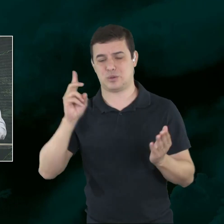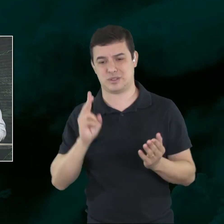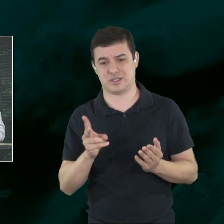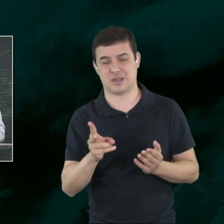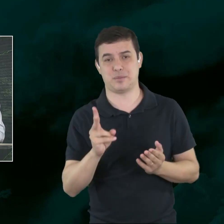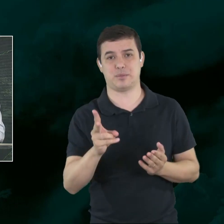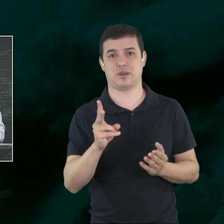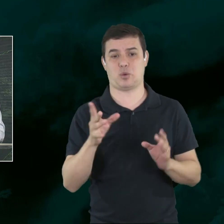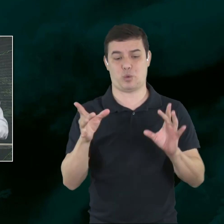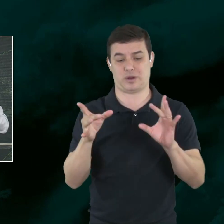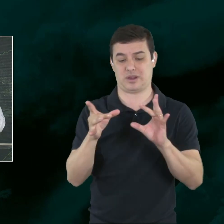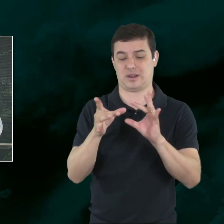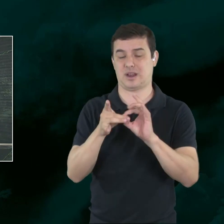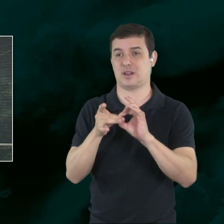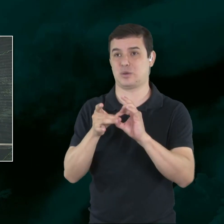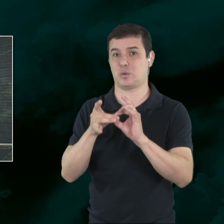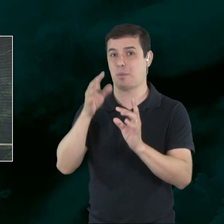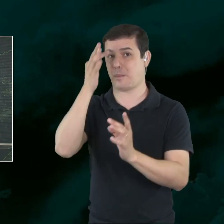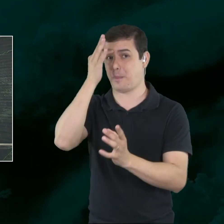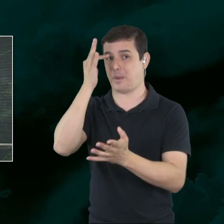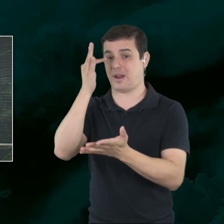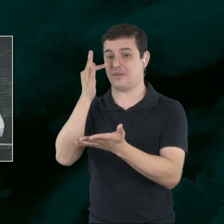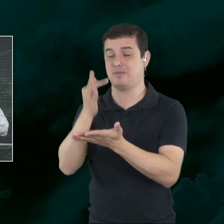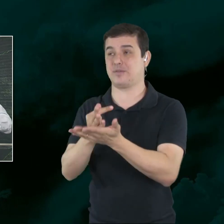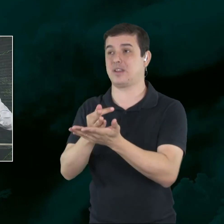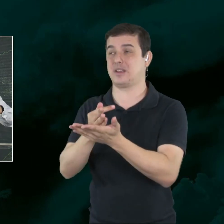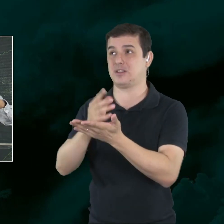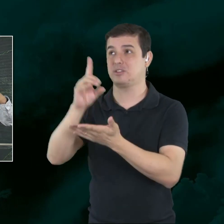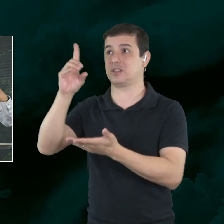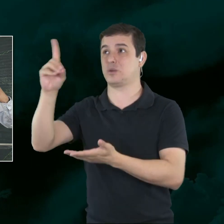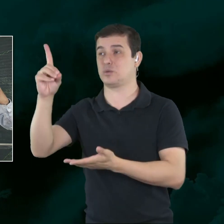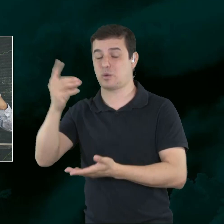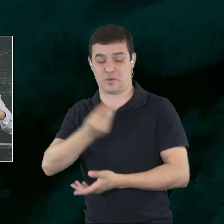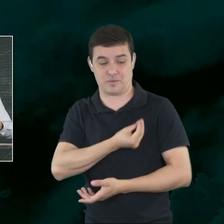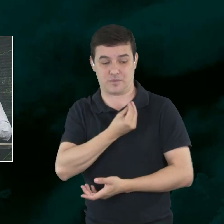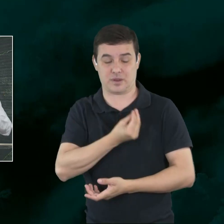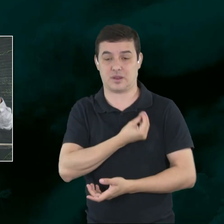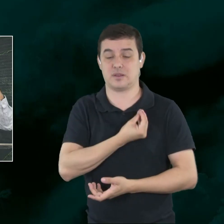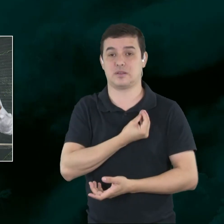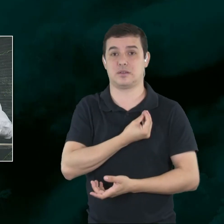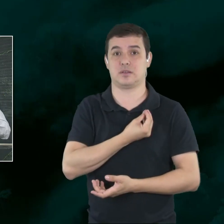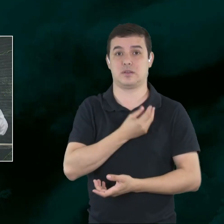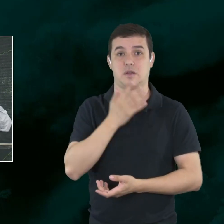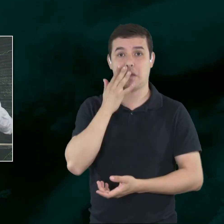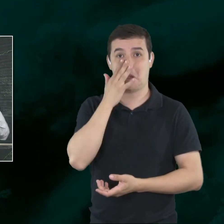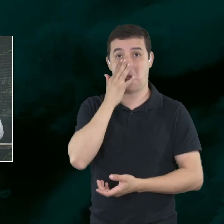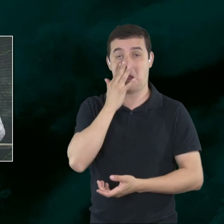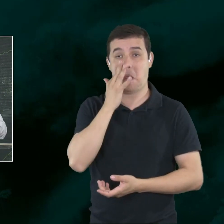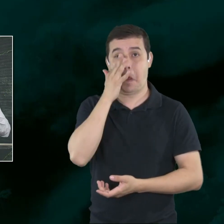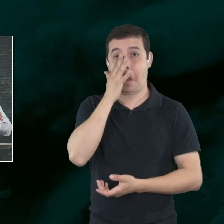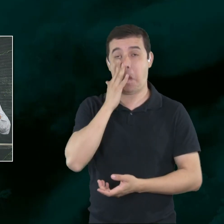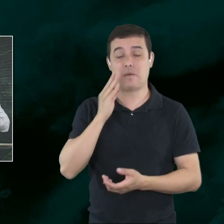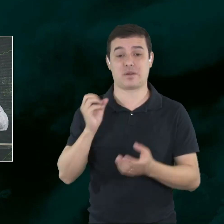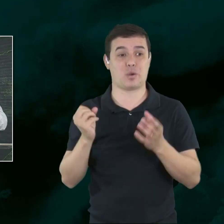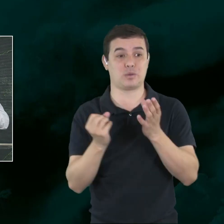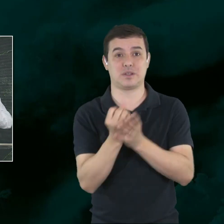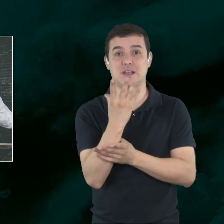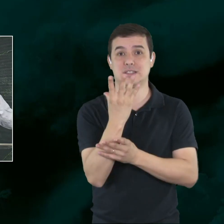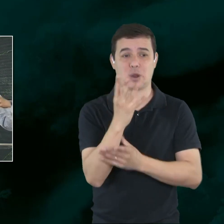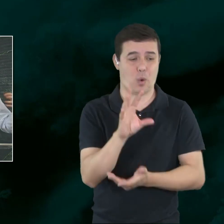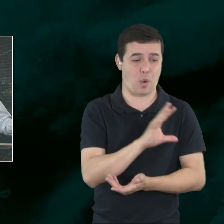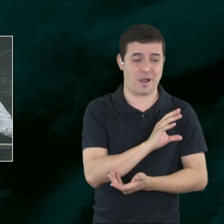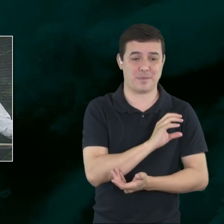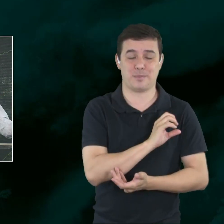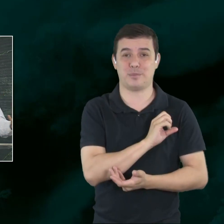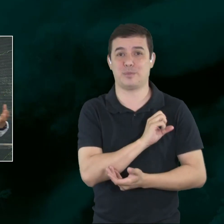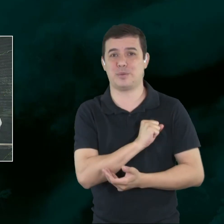tempo. E vivendo por essa fé, irmãos, surge a sua essência, a essência de Deus é amor. Nós então